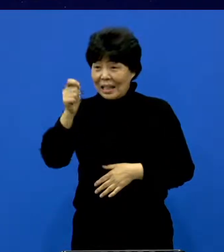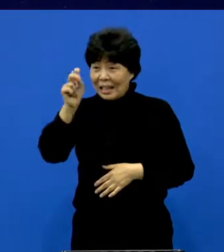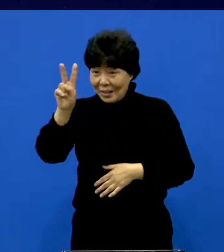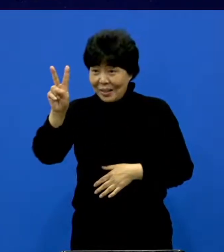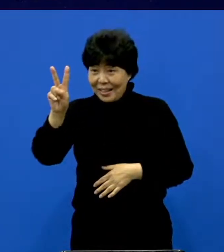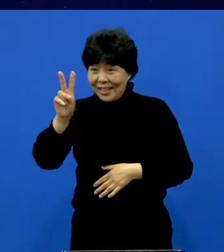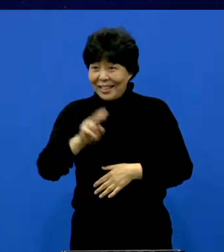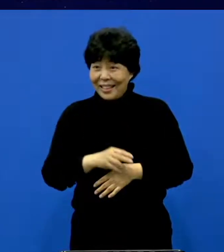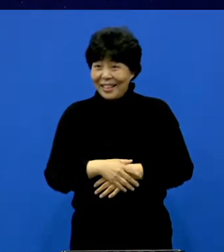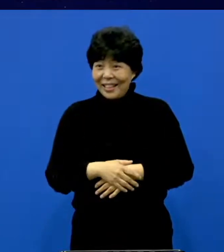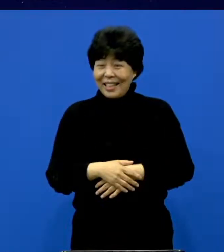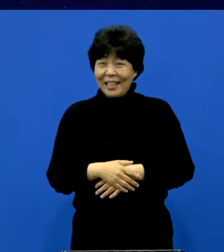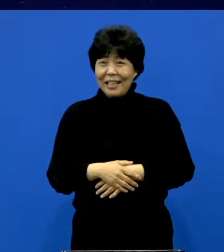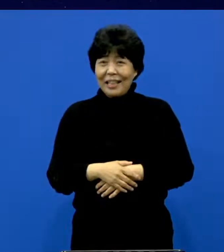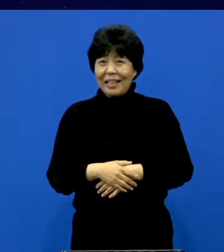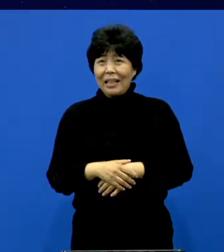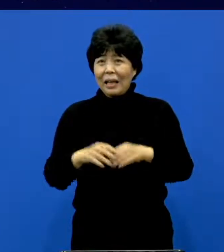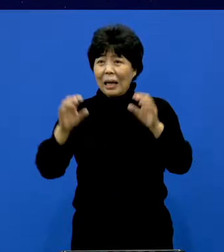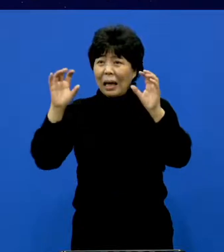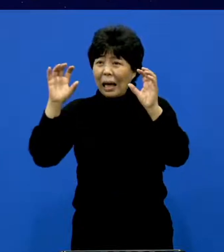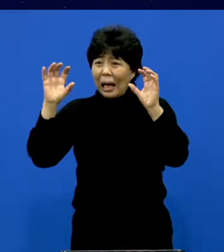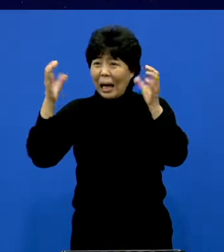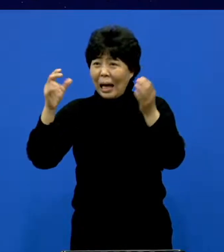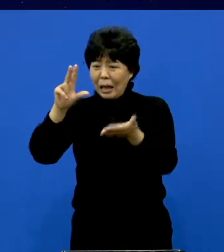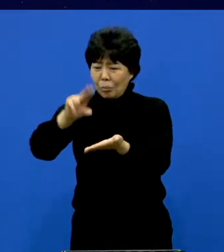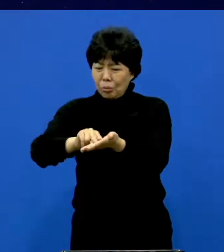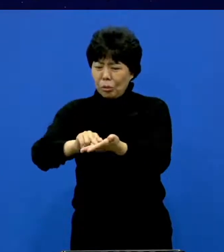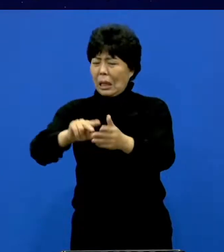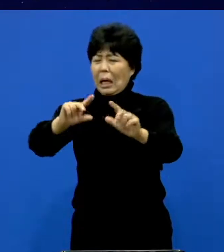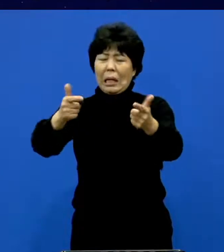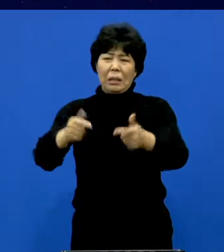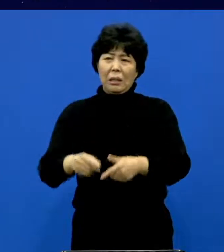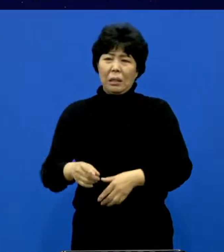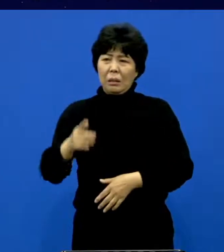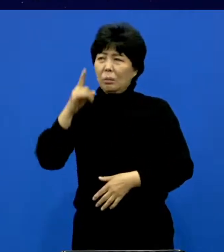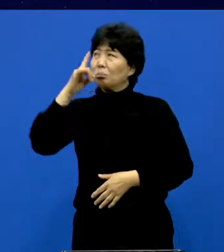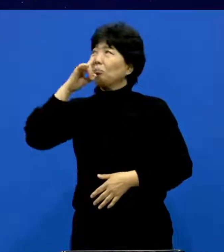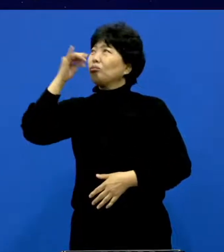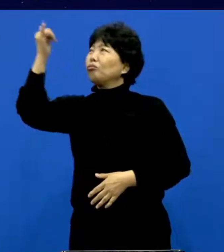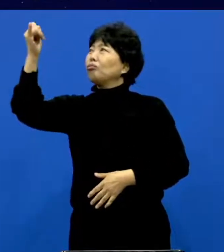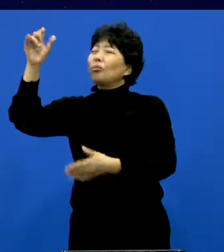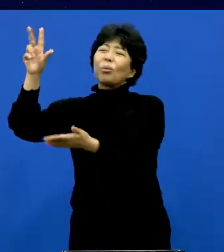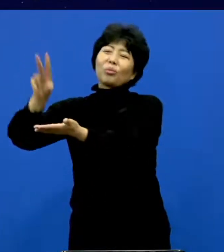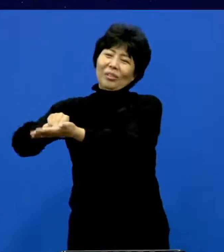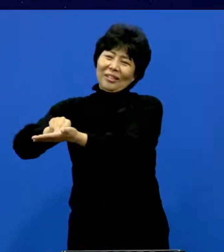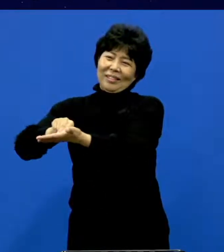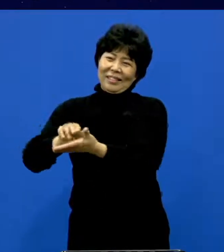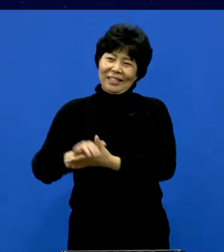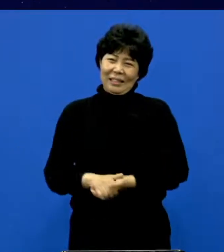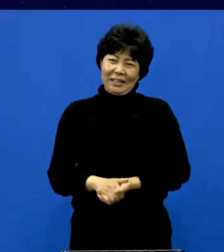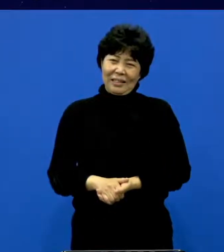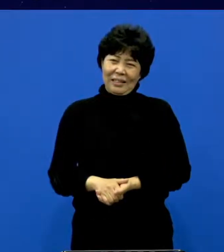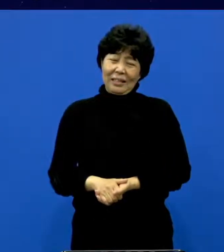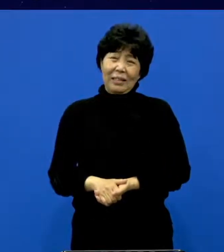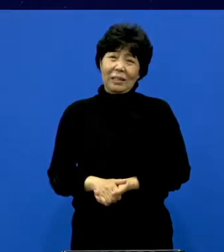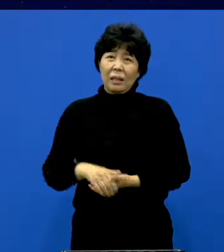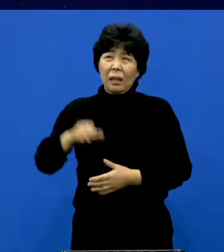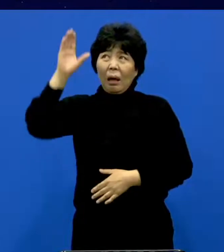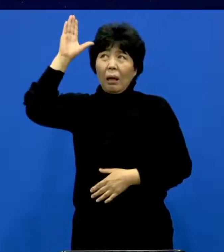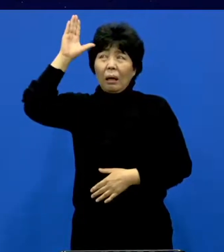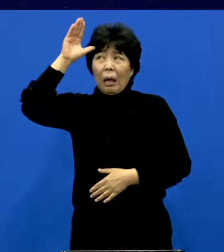딱 보면 아이 문제가 없어요. 아이가 문제가 아니에요. 부모가 문제예요. 걔도 그렇던데요.